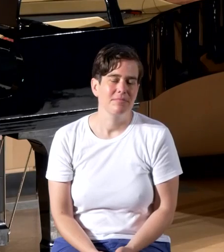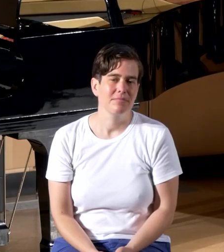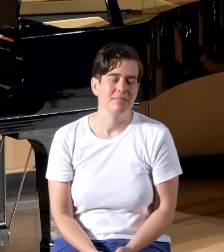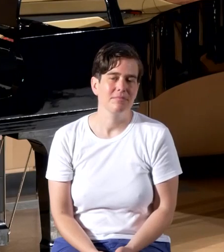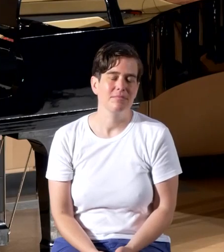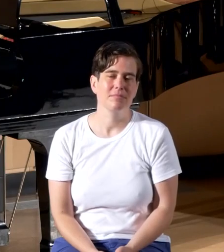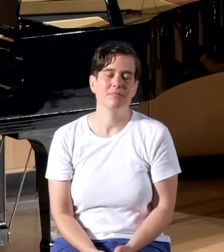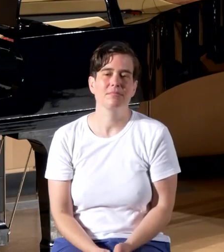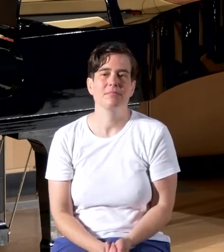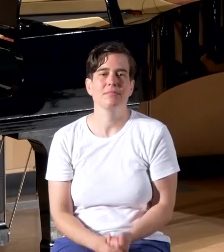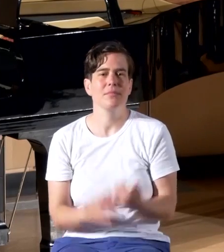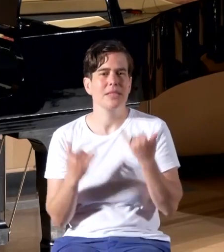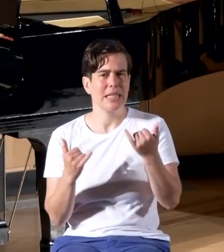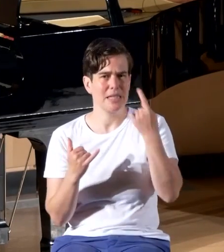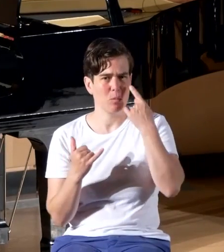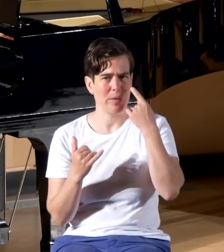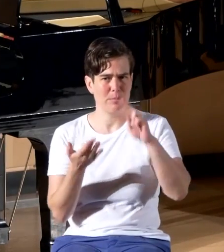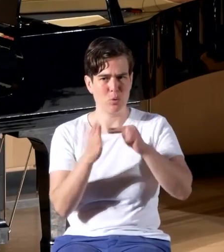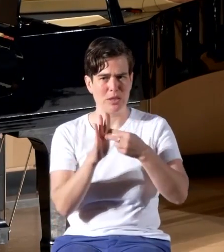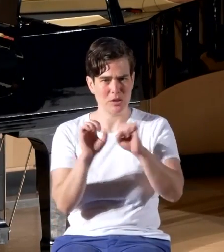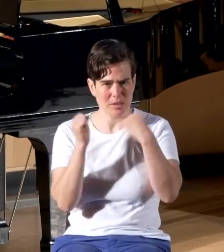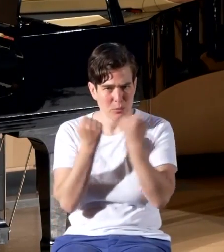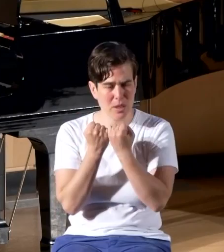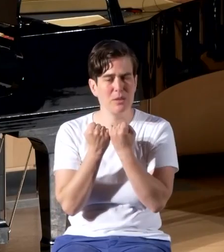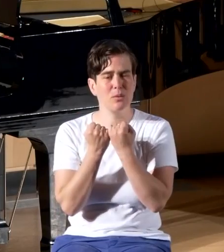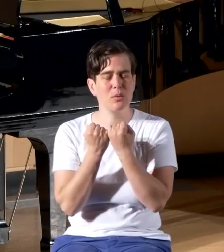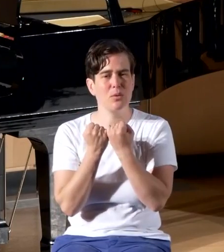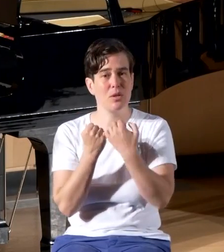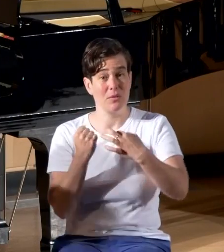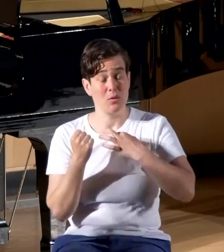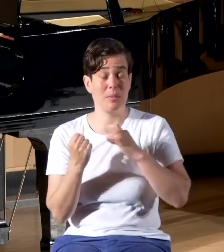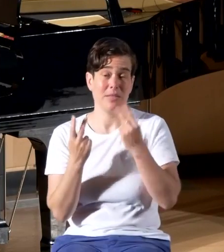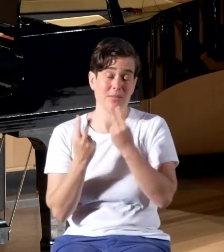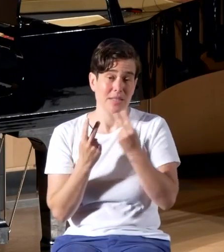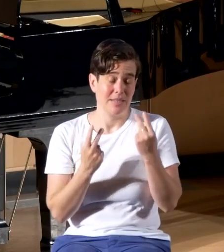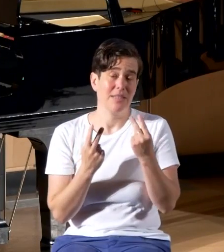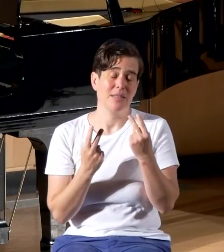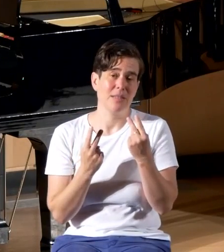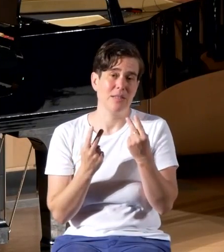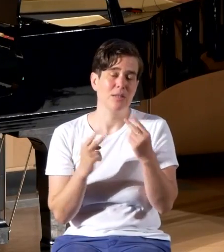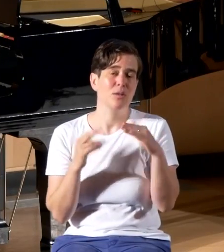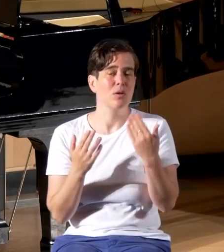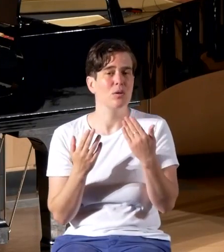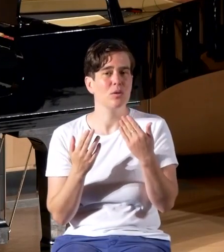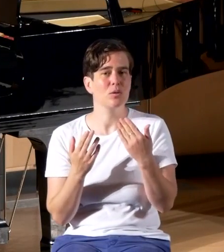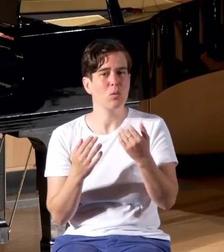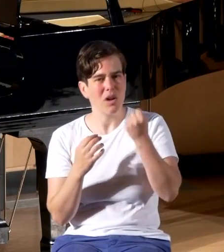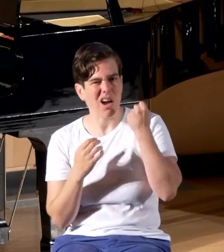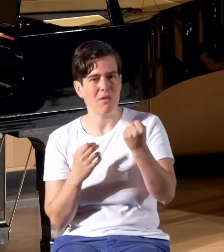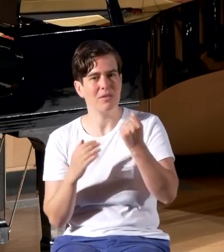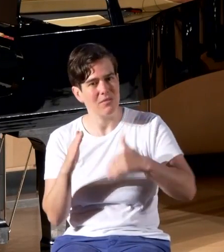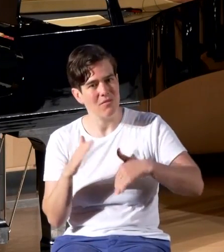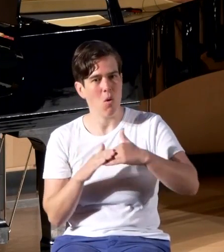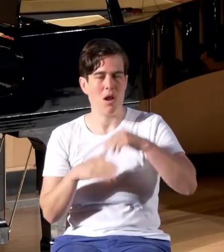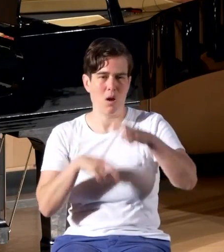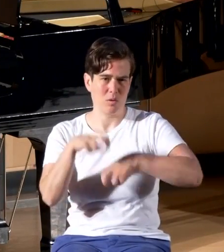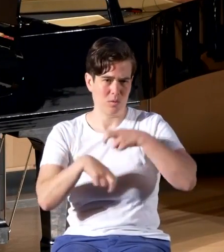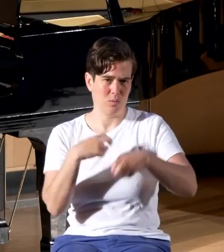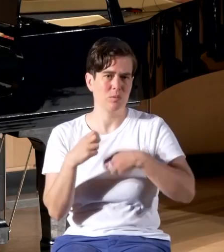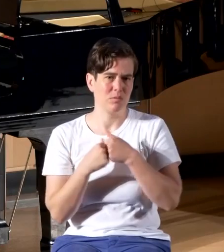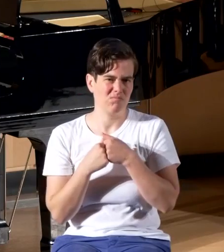Angesichts der aktuellen politischen Situation erscheint es mir besonders wichtig, dass wir unsere Kraft voll entfalten.